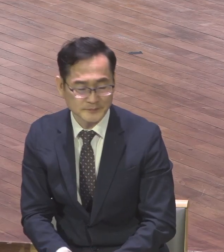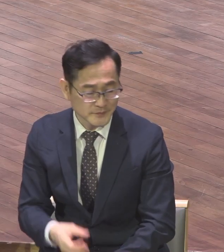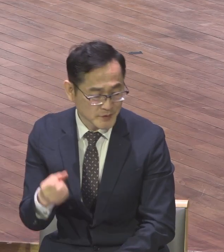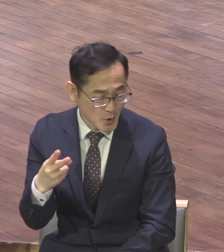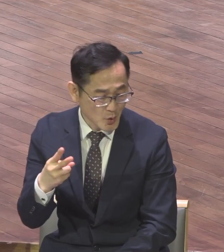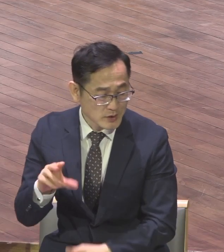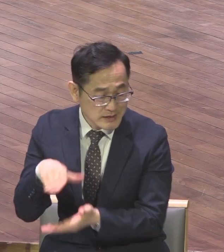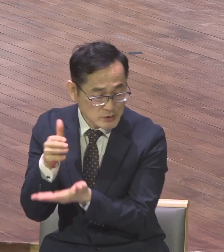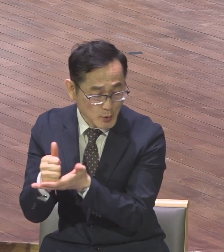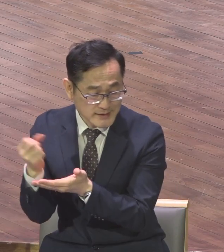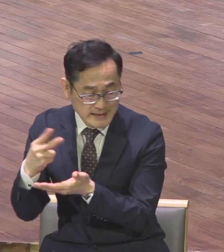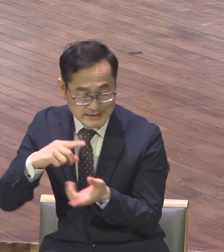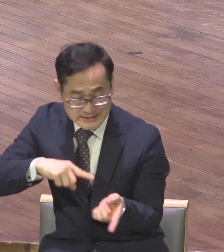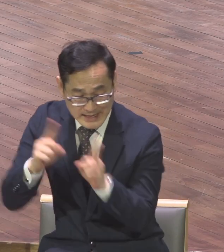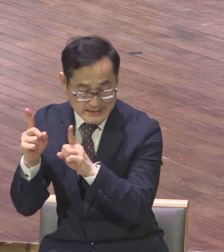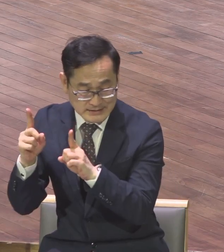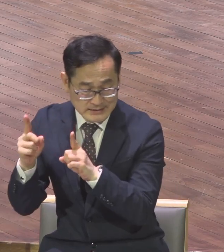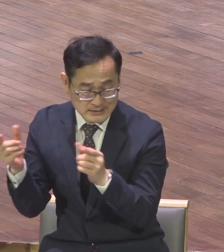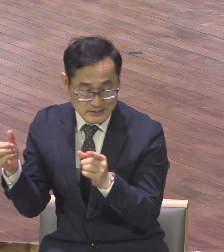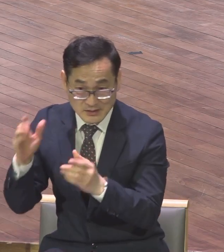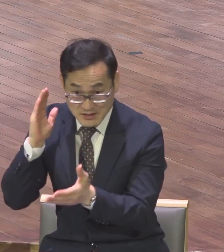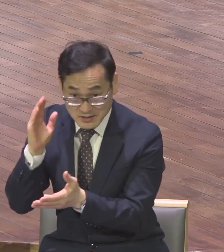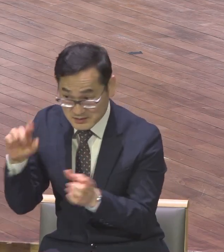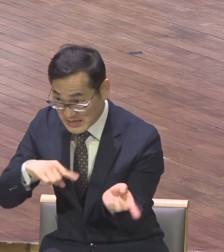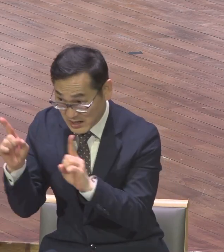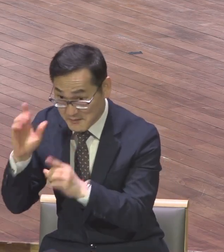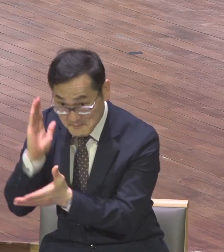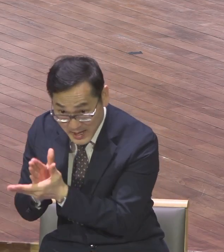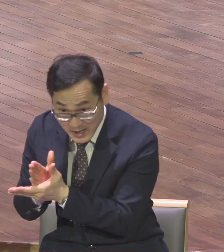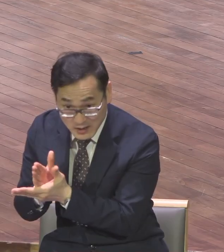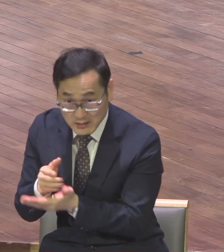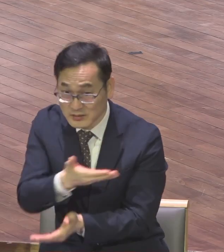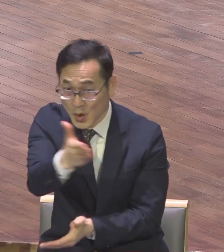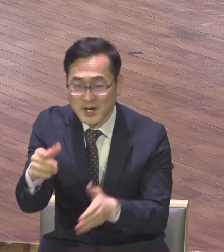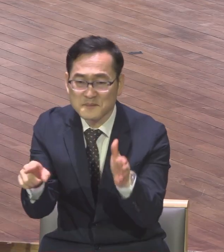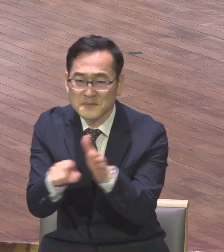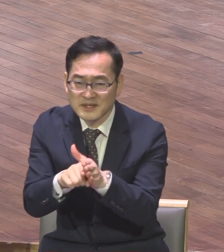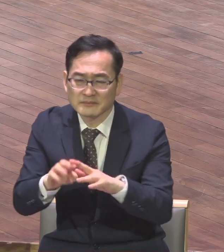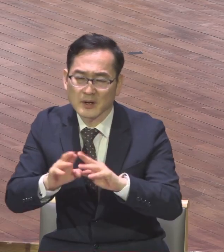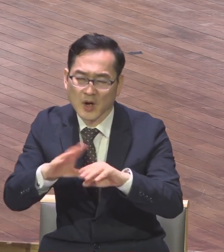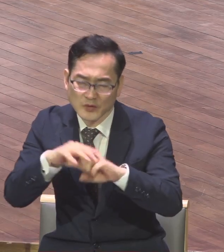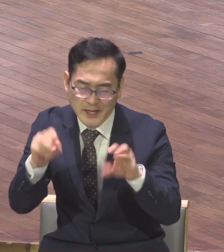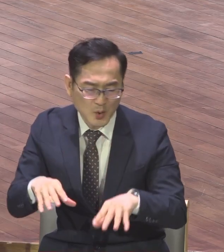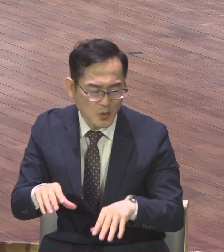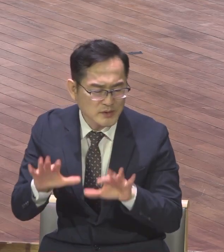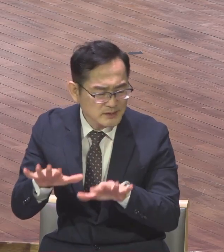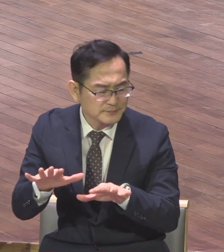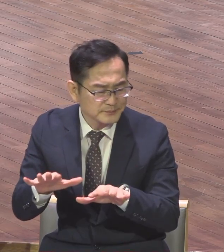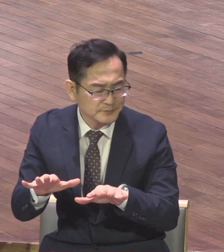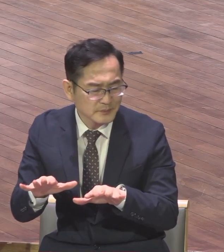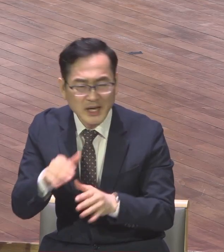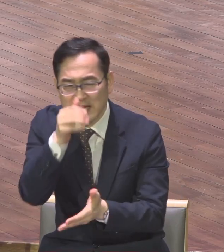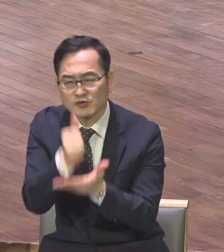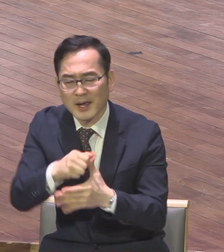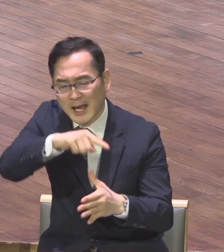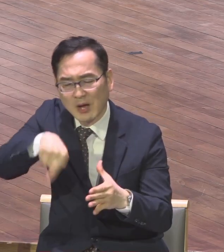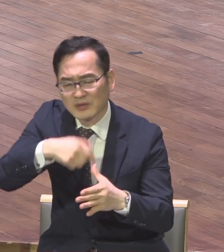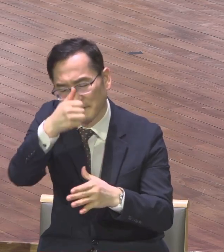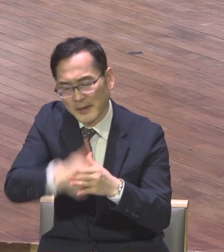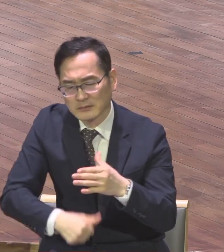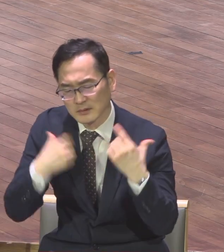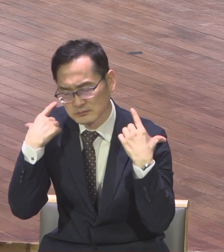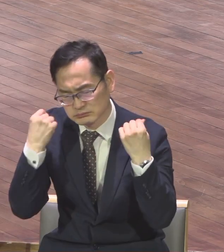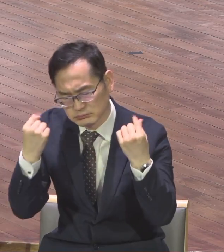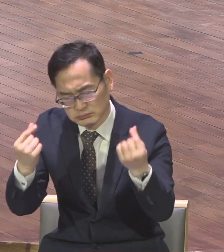17절에 그리스도께서 다시 살아날 일이 없으면 너희의 믿음도 헛되고 너희가 여전히 죄 가운데